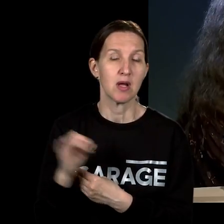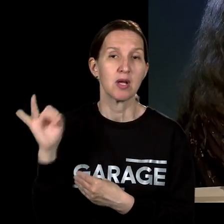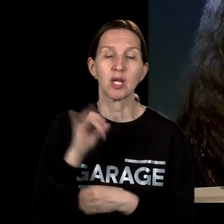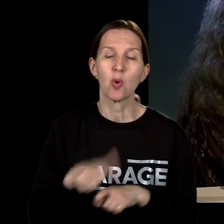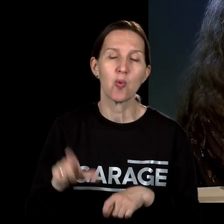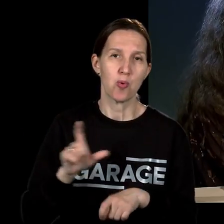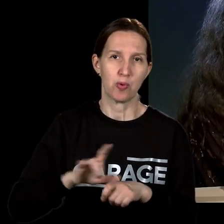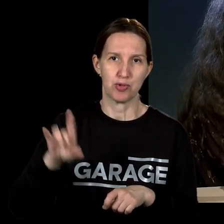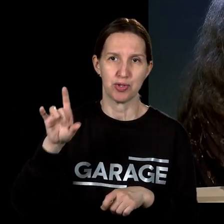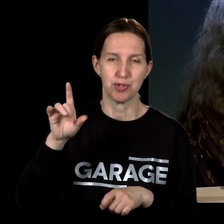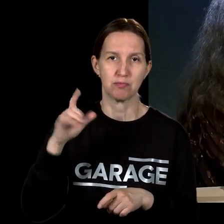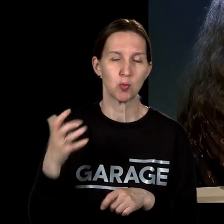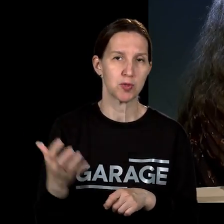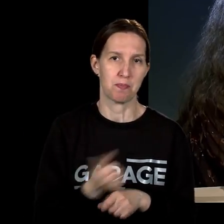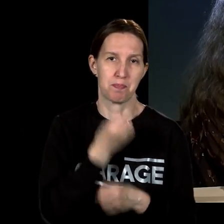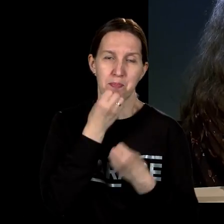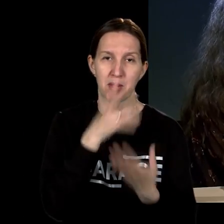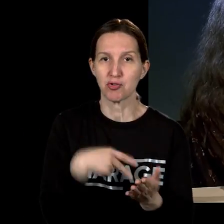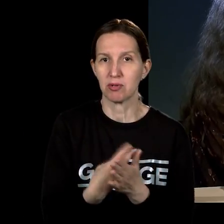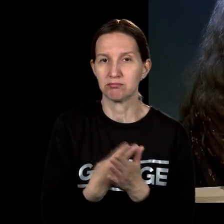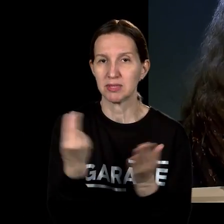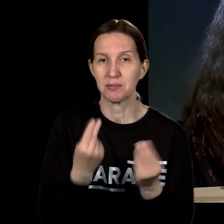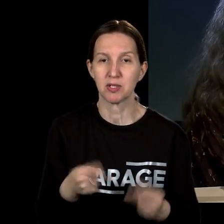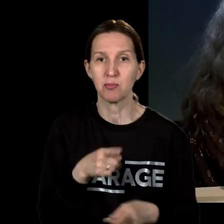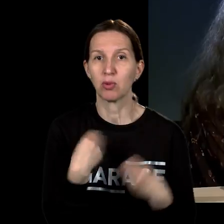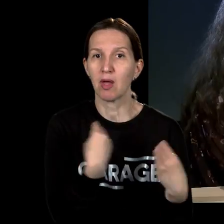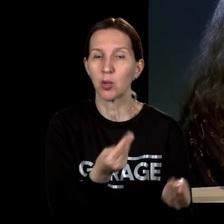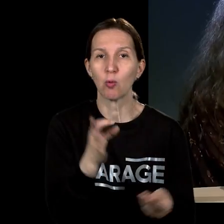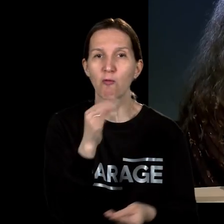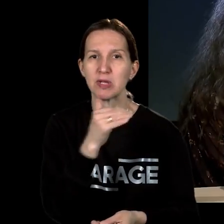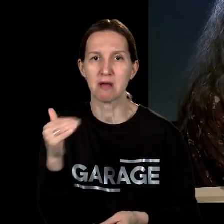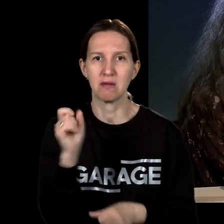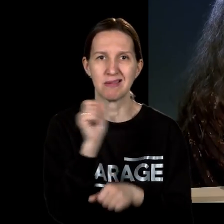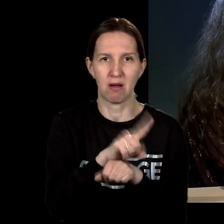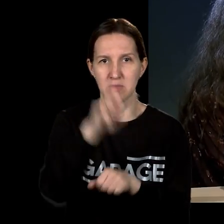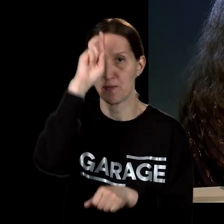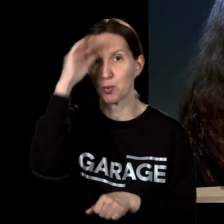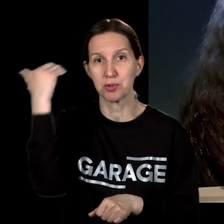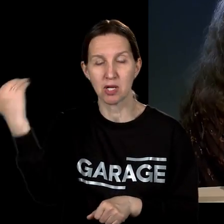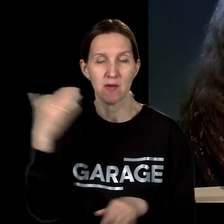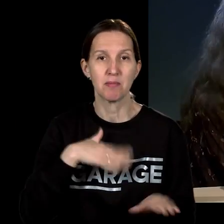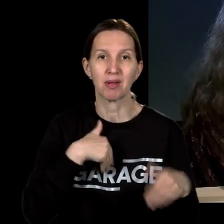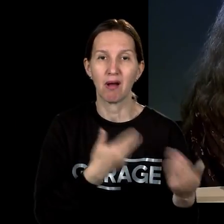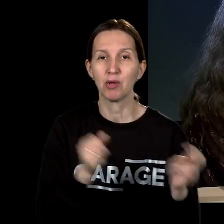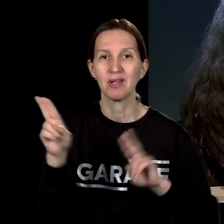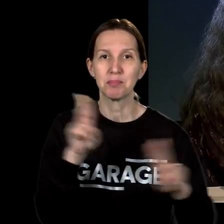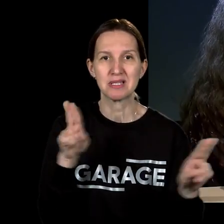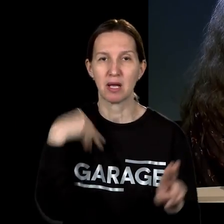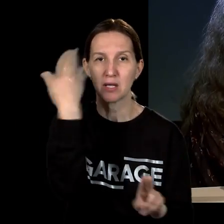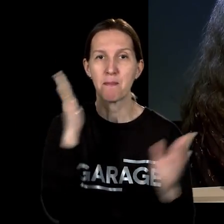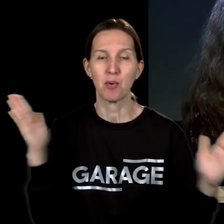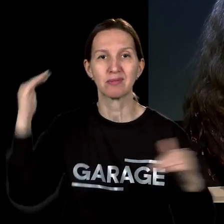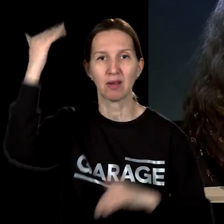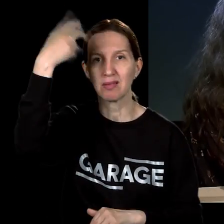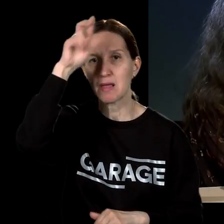Очень успешно дебютирует, потому что его картины, ему дают государственный официальный заказ, ему предлагают написать портрет императора Кореи, его